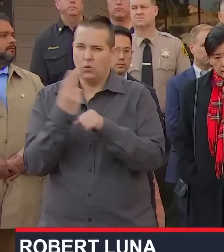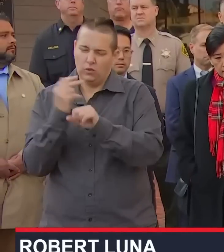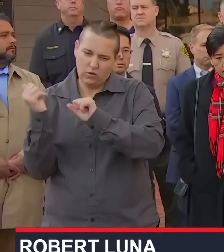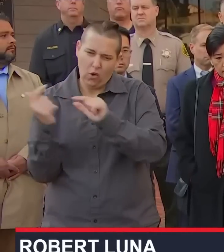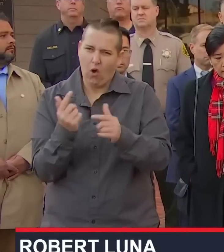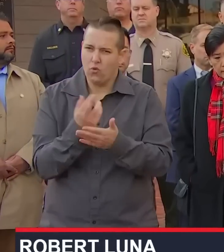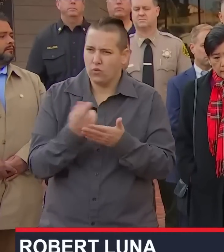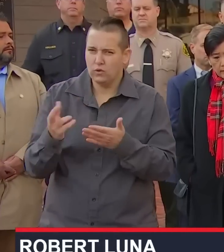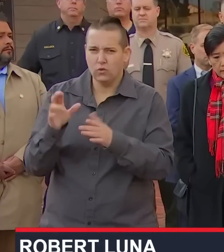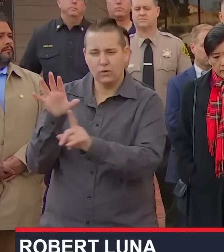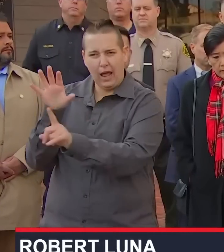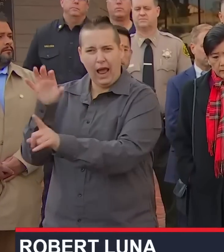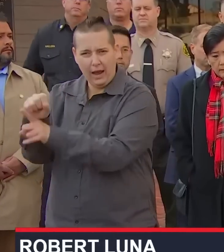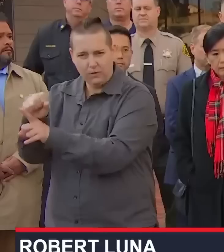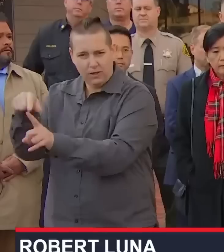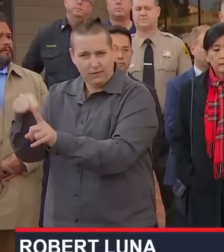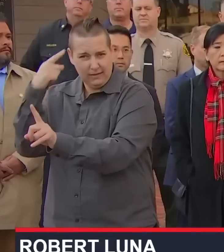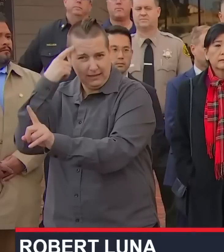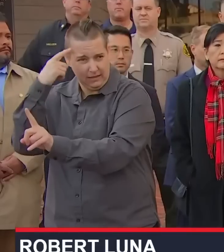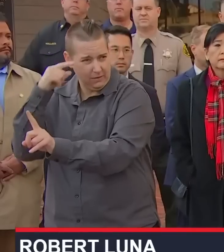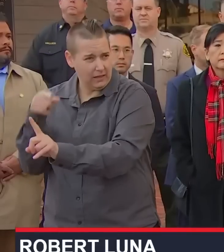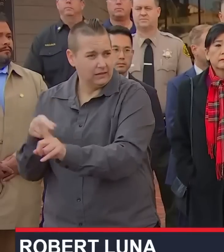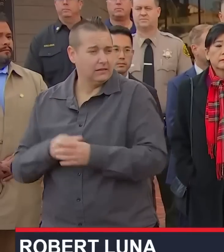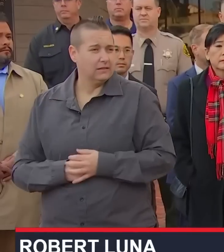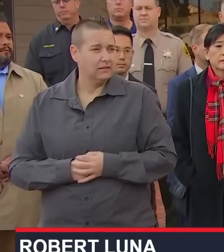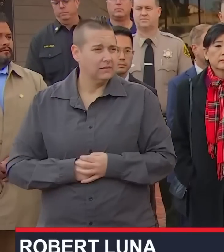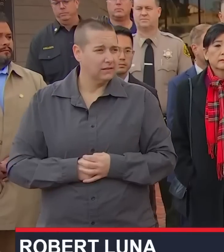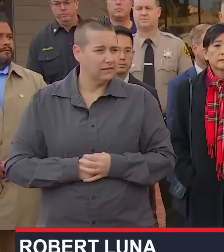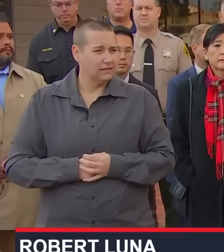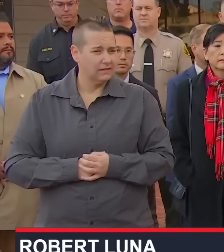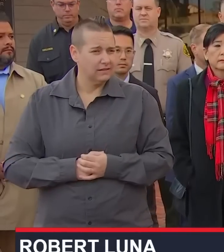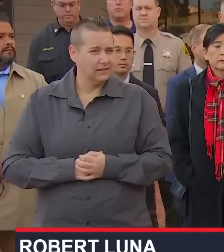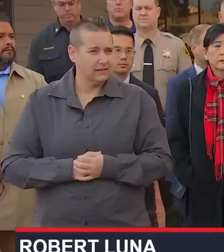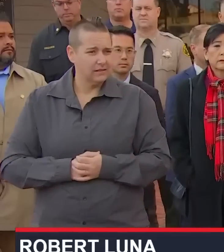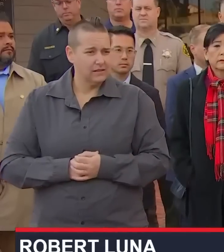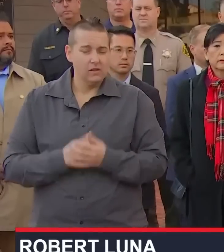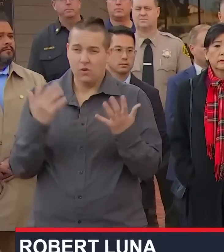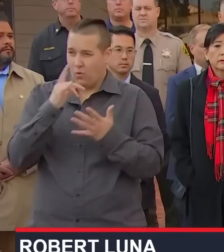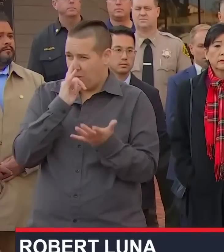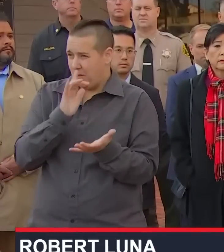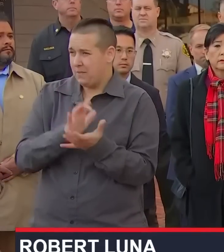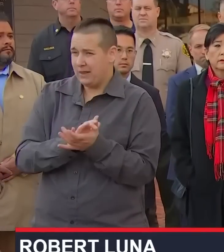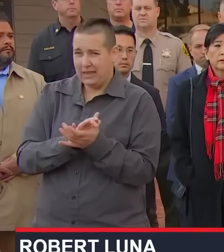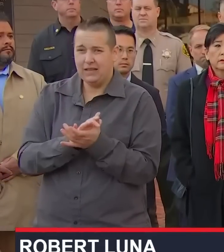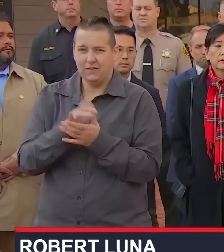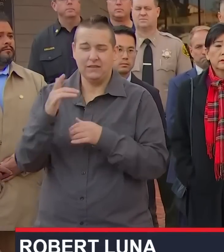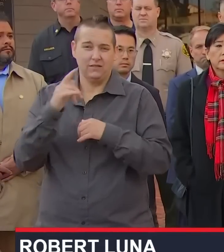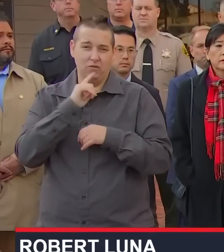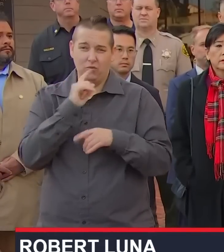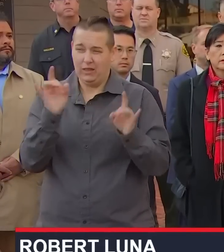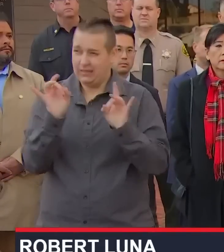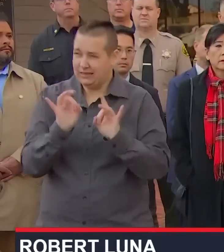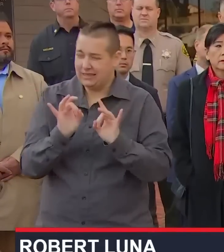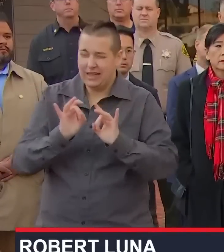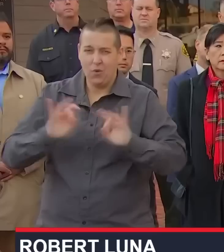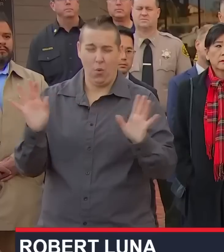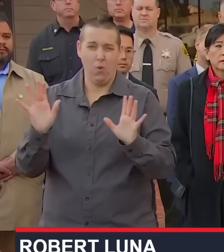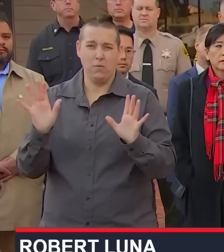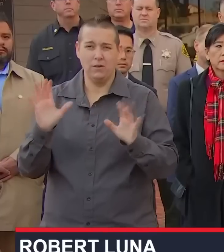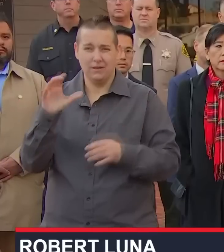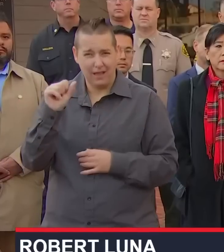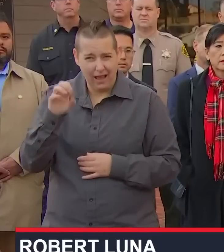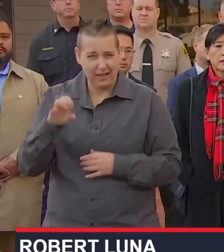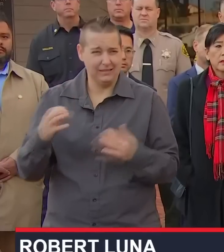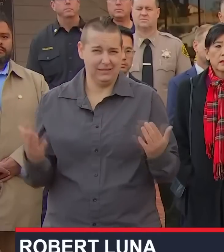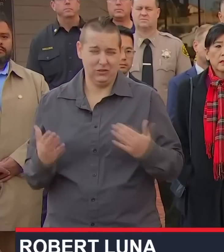estamos aquí para decirles que estamos usando todos los recursos para aprender al sospechoso en el que